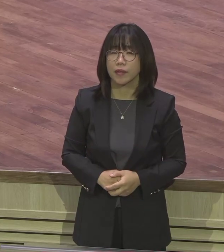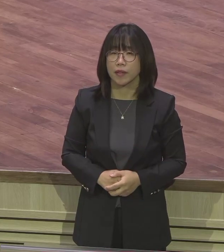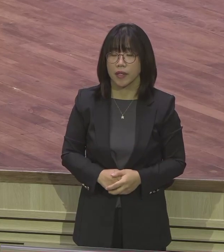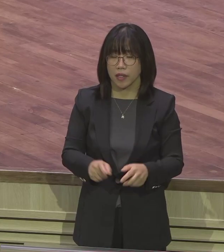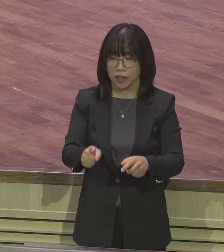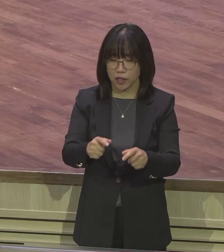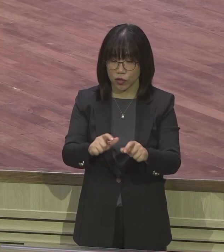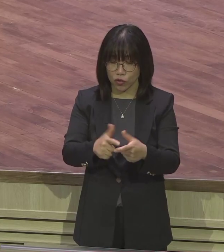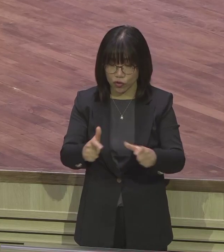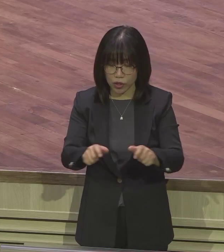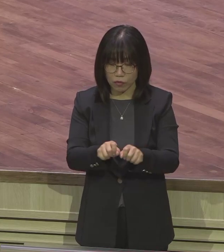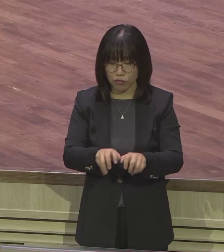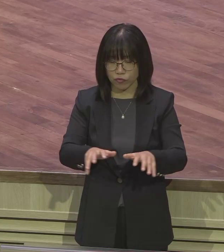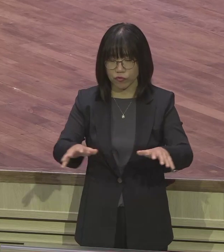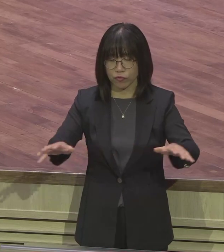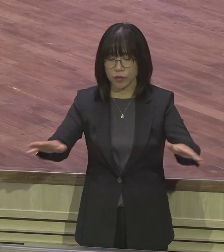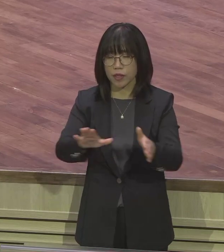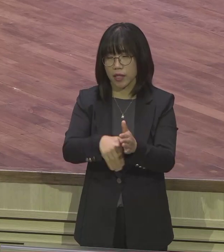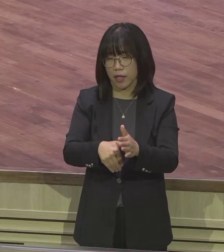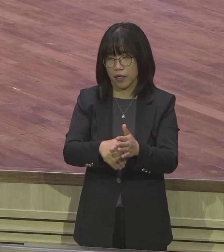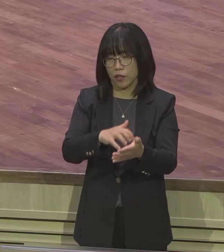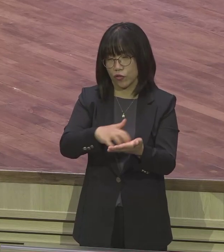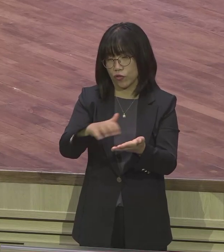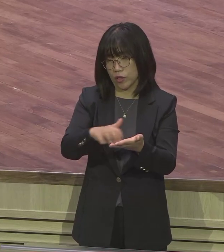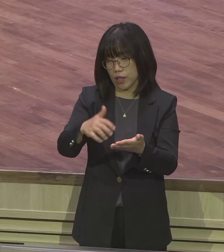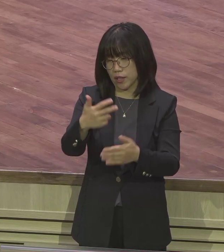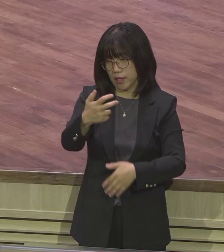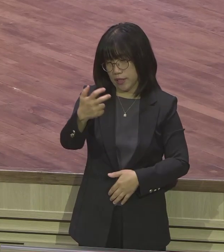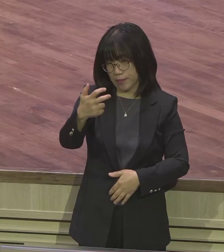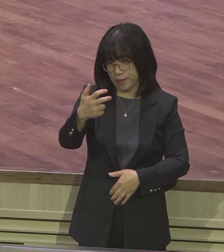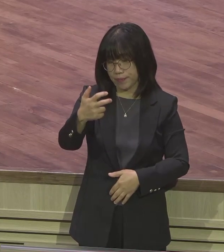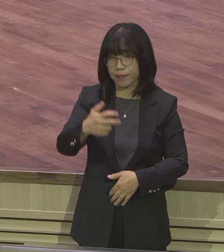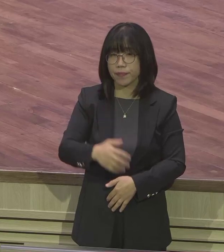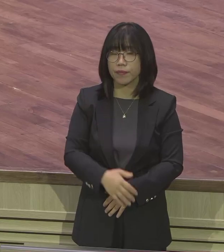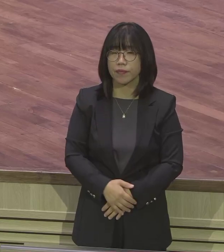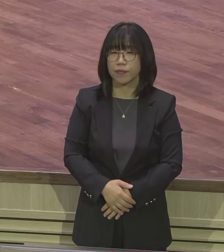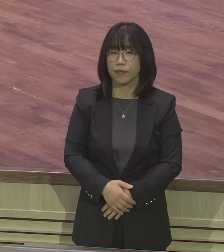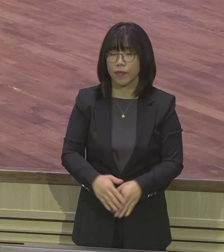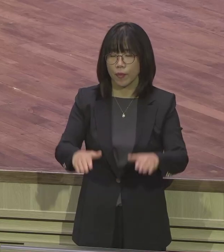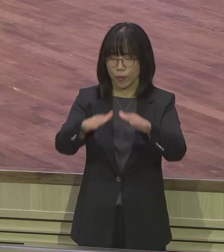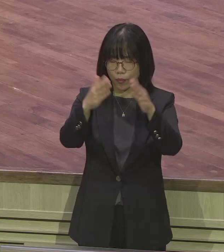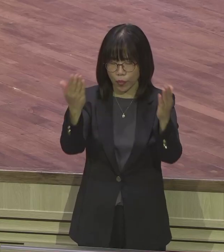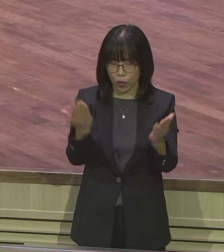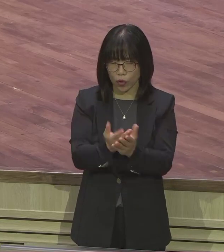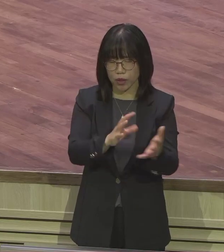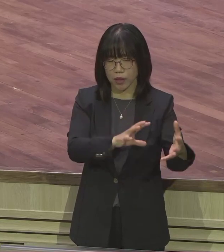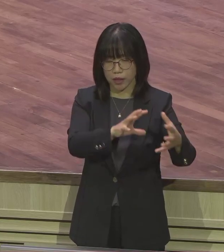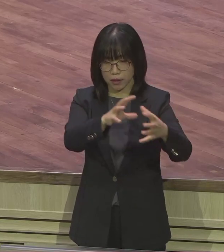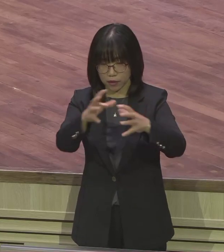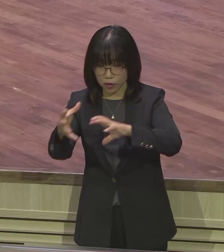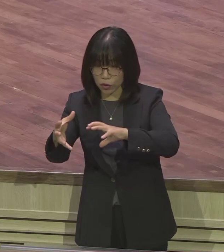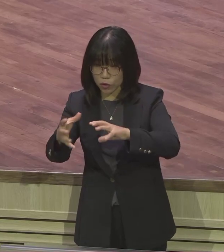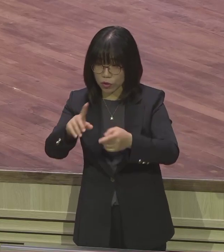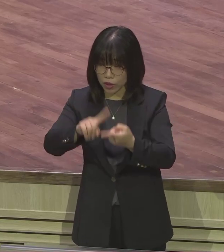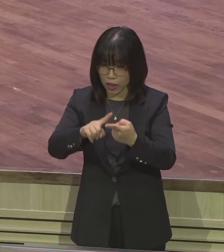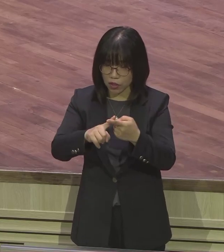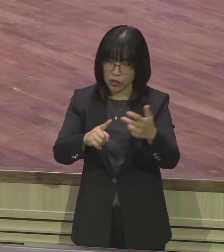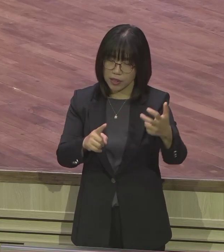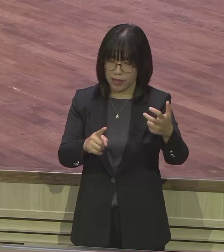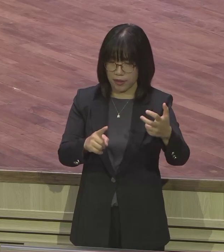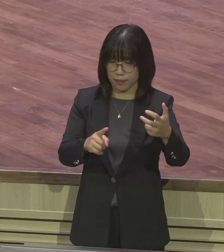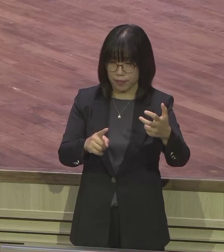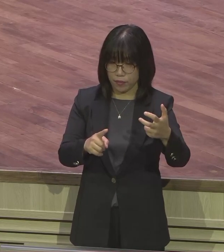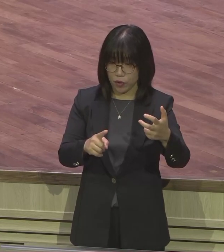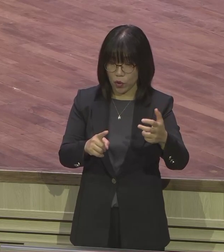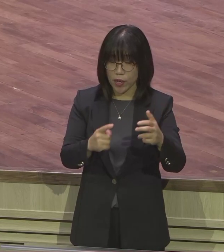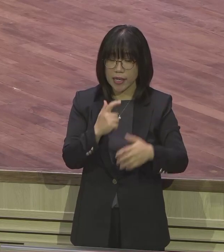때 숫자가 70이 숫자예요. 70. 그러니까 온 일로 열방을 총체적으로 나타낸 것이 70이요. 야곱의